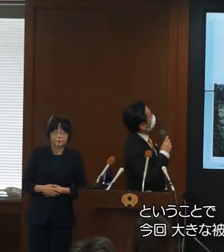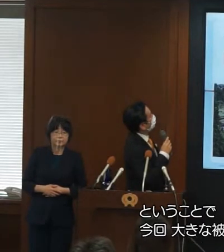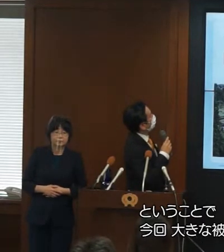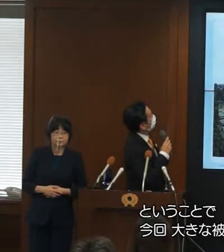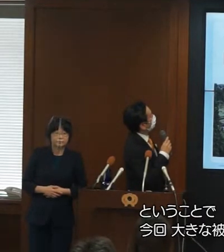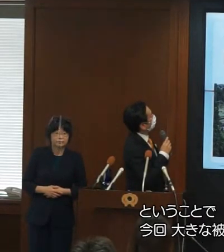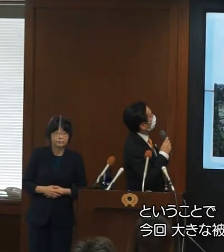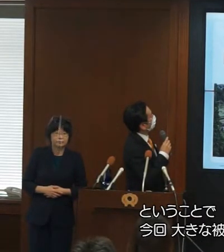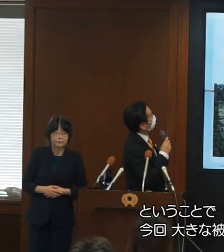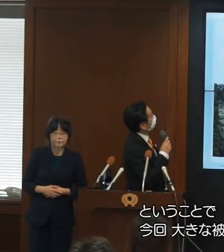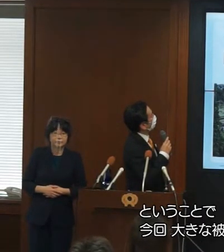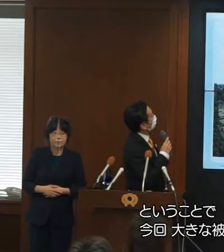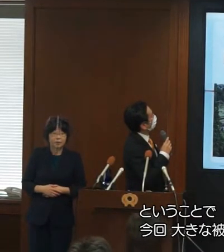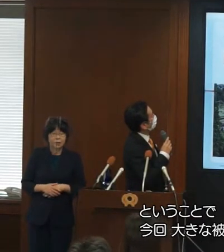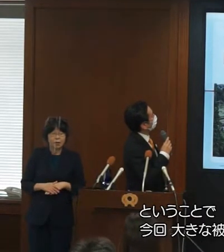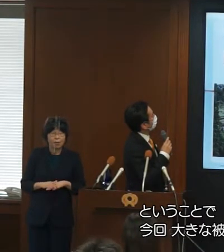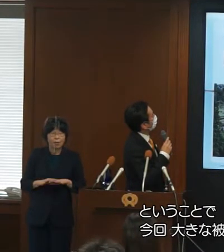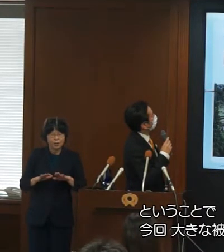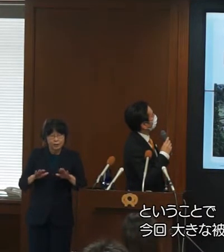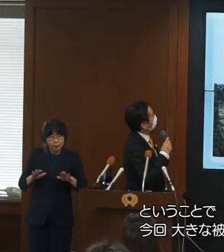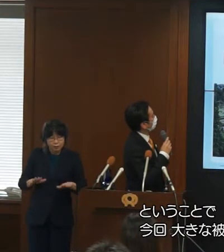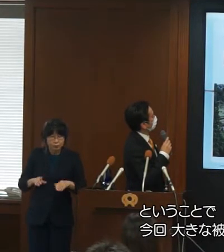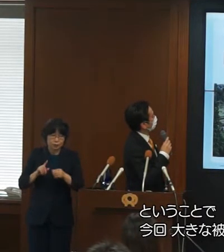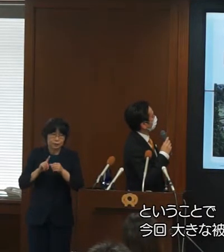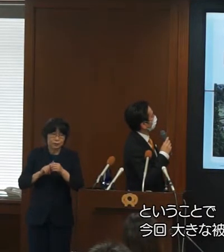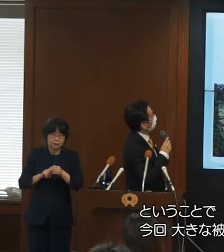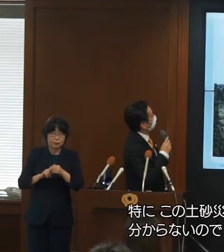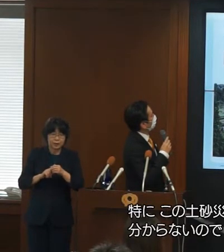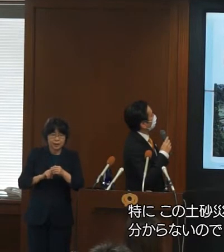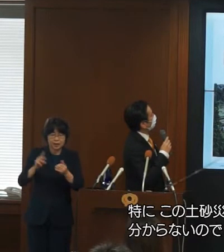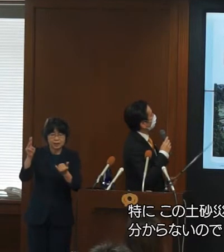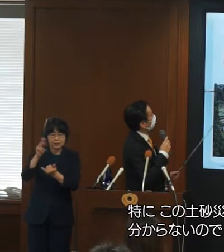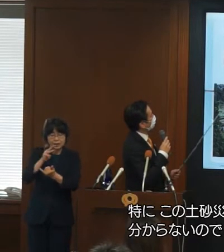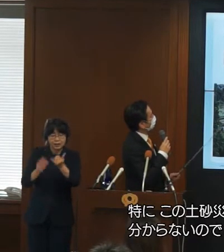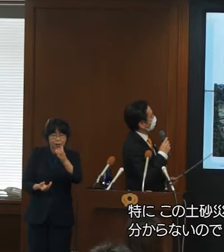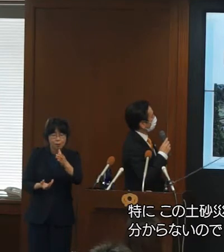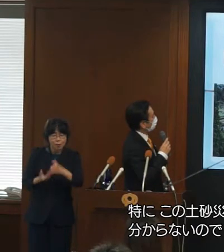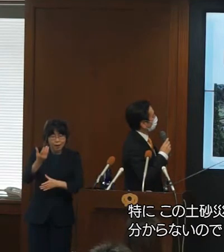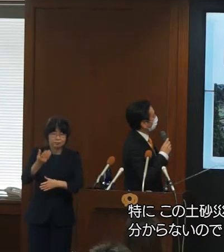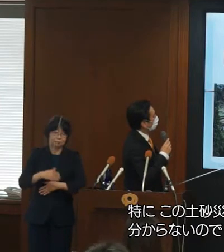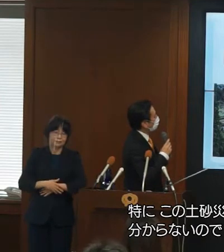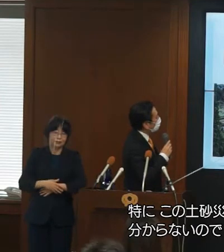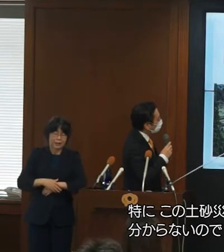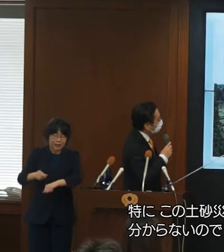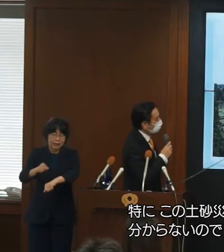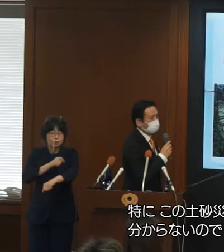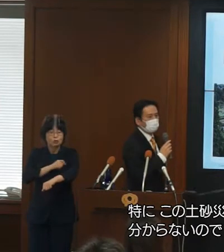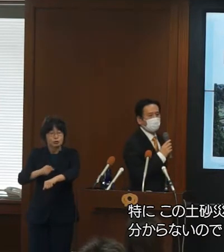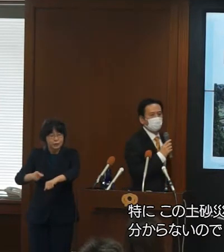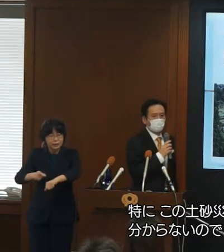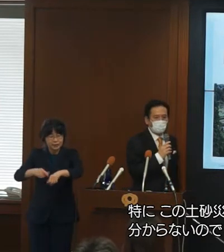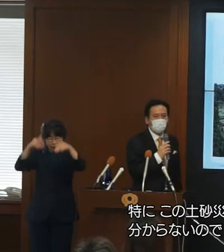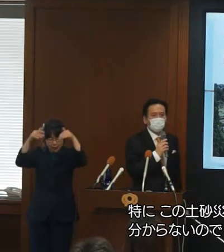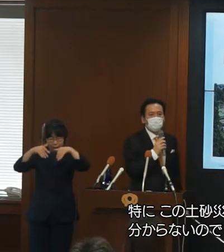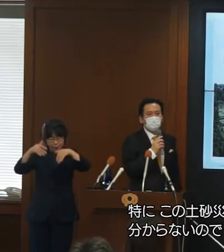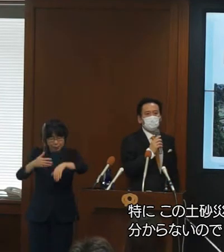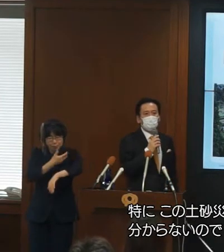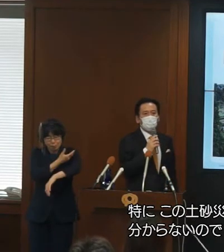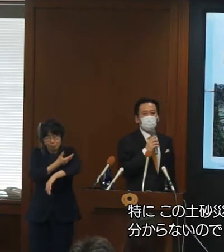ということで、今回大きな被害が発生しました。特にこの土砂災害はどこで起こるかわからない